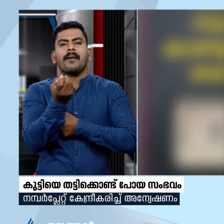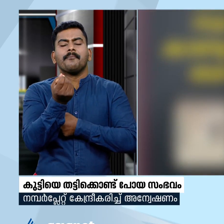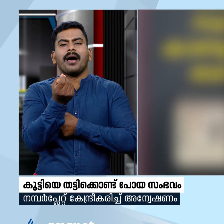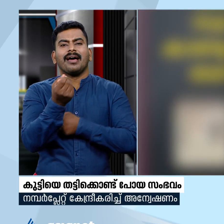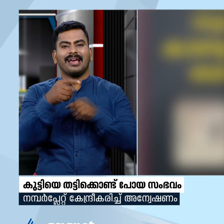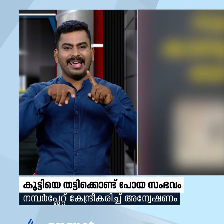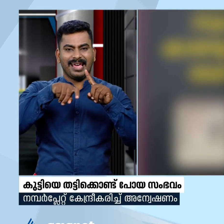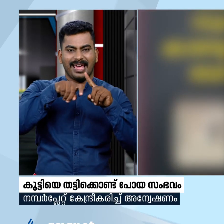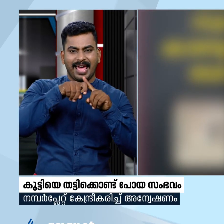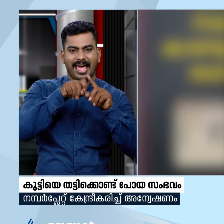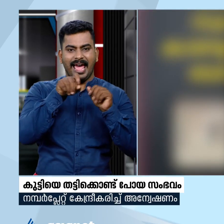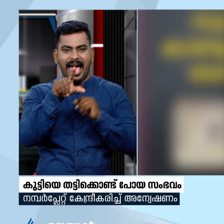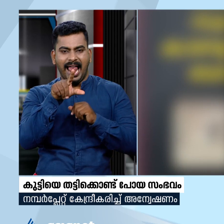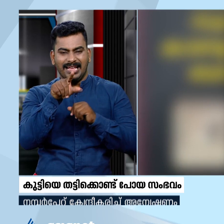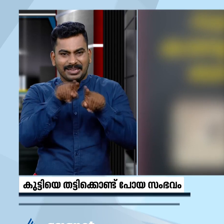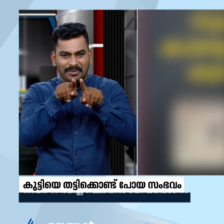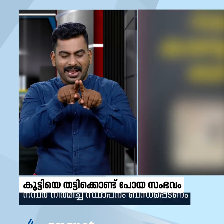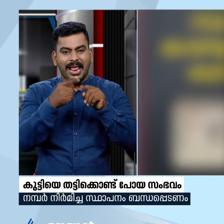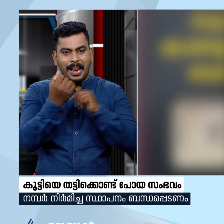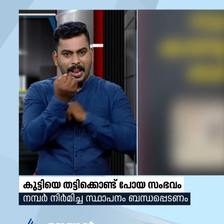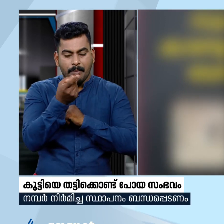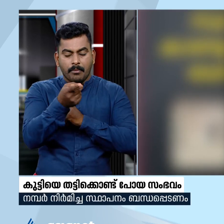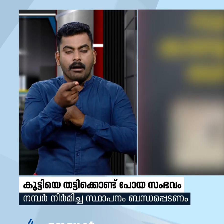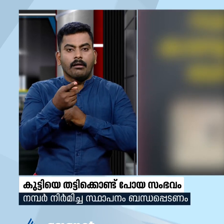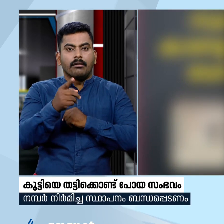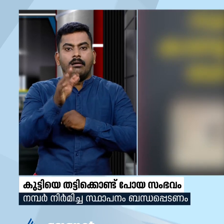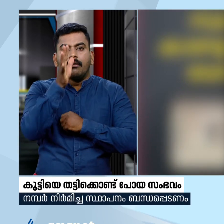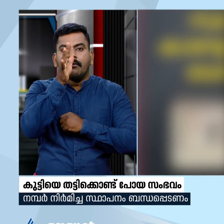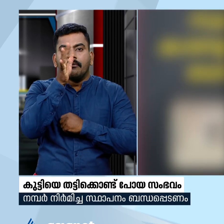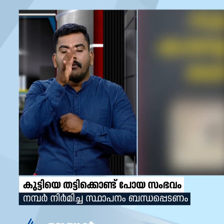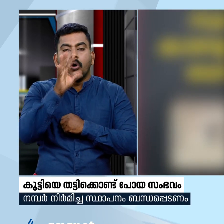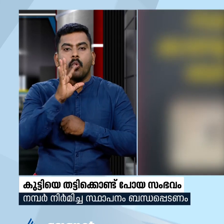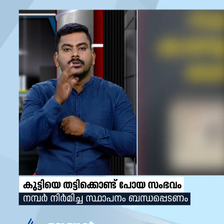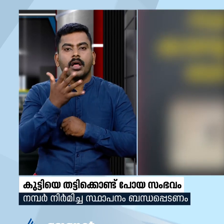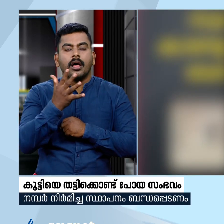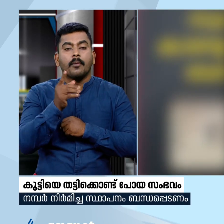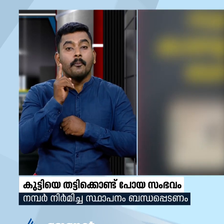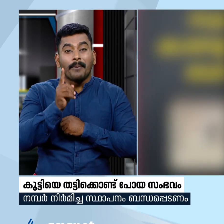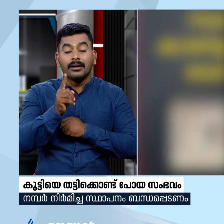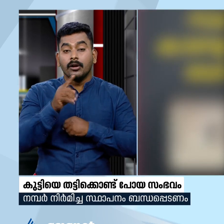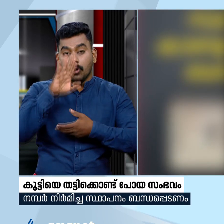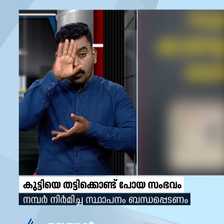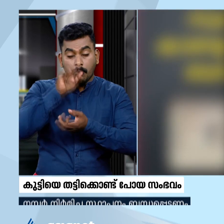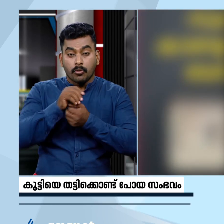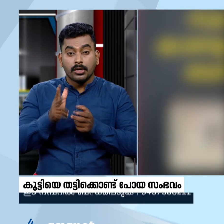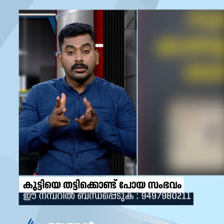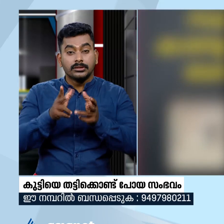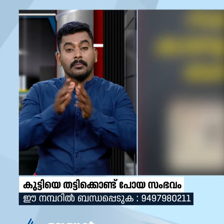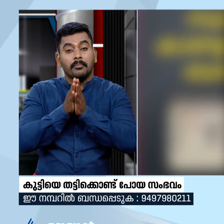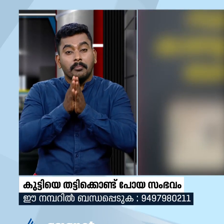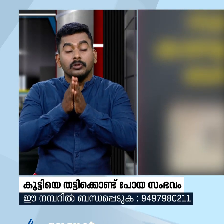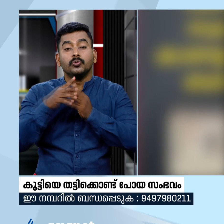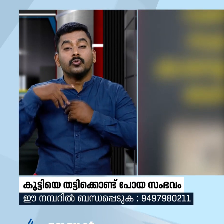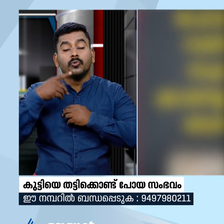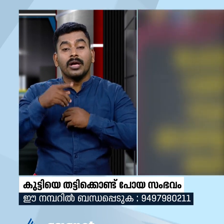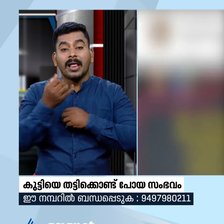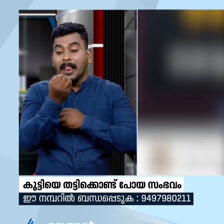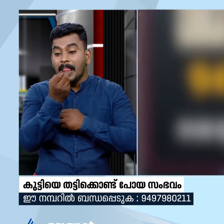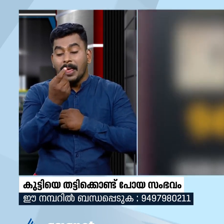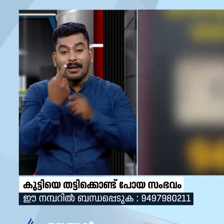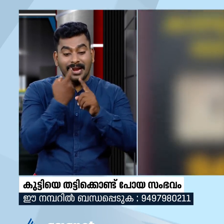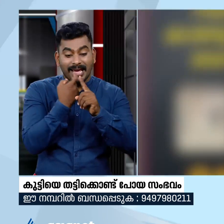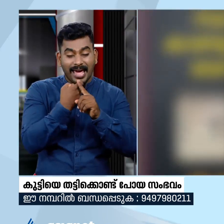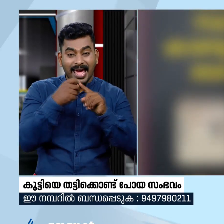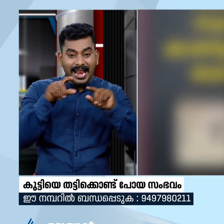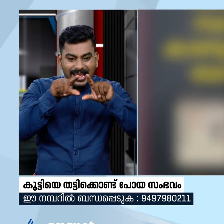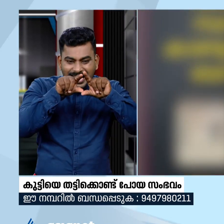ഈ 6 വയസ്സുകാരിയെ കണ്ടെത്തുന്നതിന് വേണ്ടിയുള്ള തെരച്ചിലിൽ പോലീസ് ജനകീയ പങ്കാളിത്തം കൂടി തേടിയിരുന്നു. നാട്ടുകാരുടെ സഹായത്തോടു കൂടിയായിരുന്നു തെരച്ചിൽ